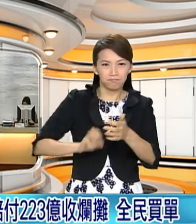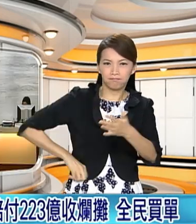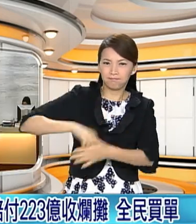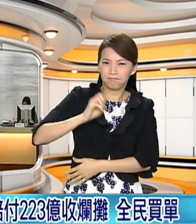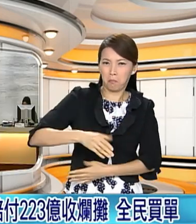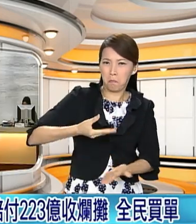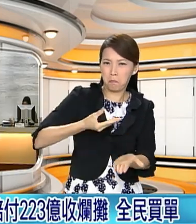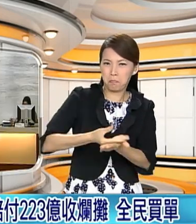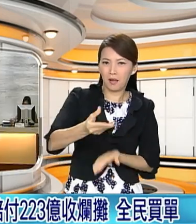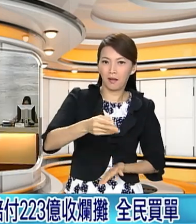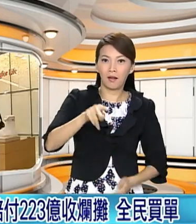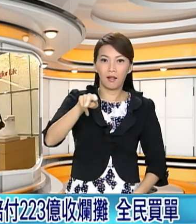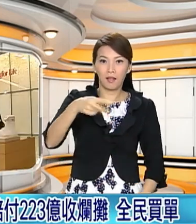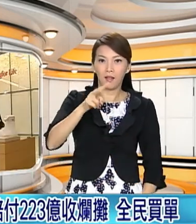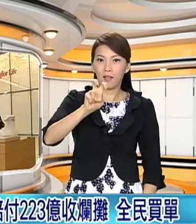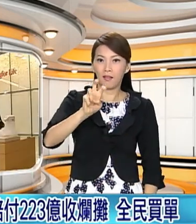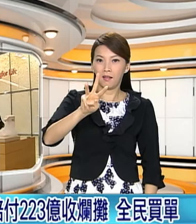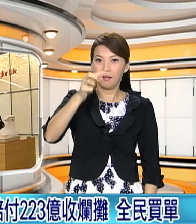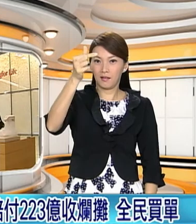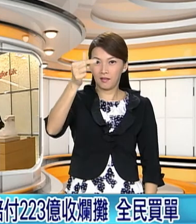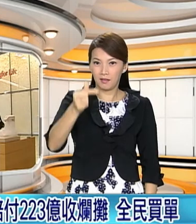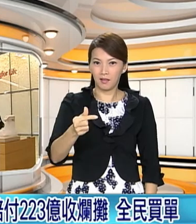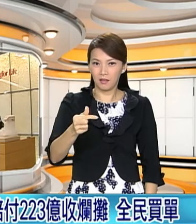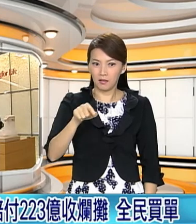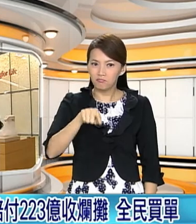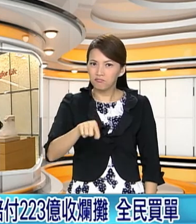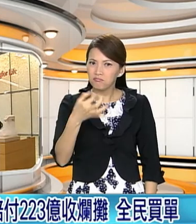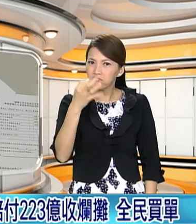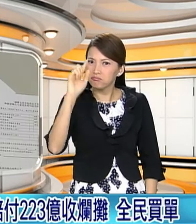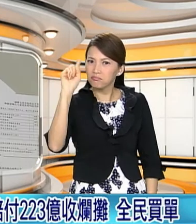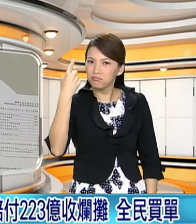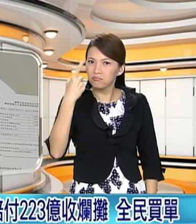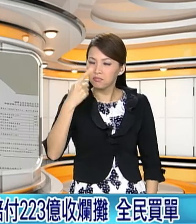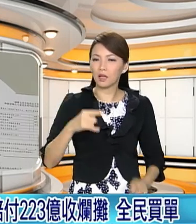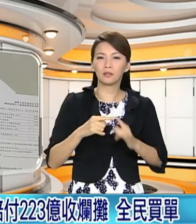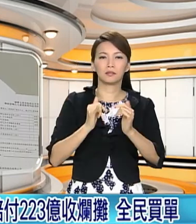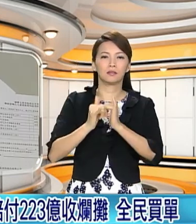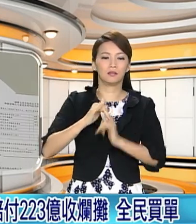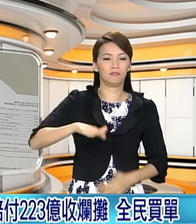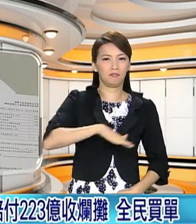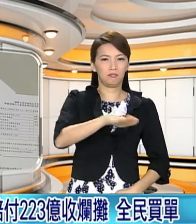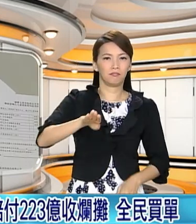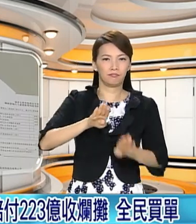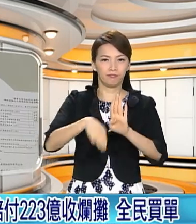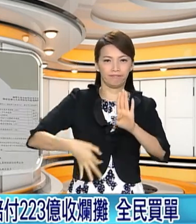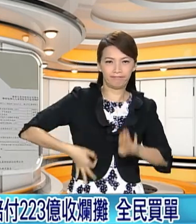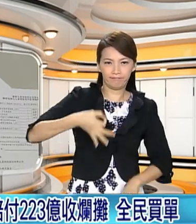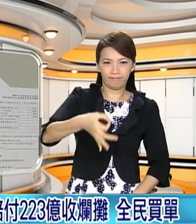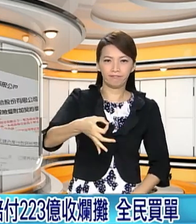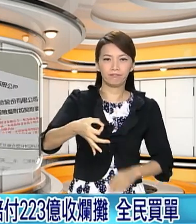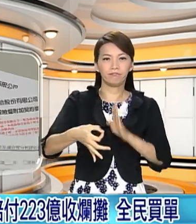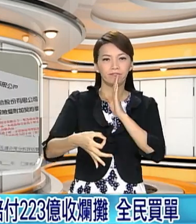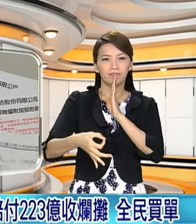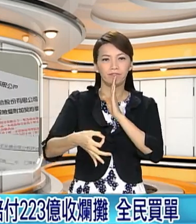还必须赔付223亿元，都是全民买单。